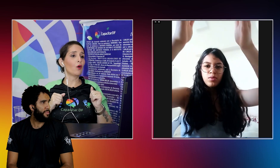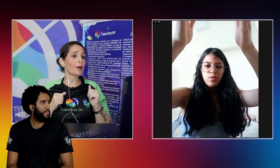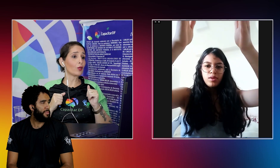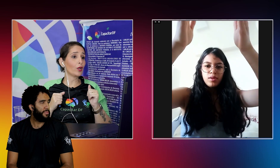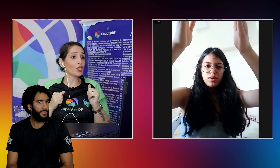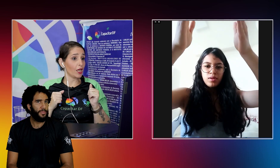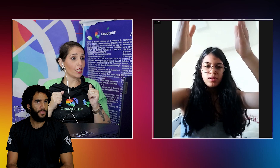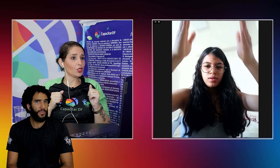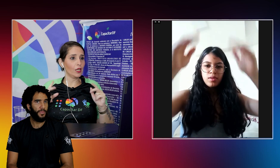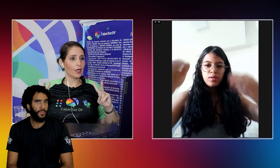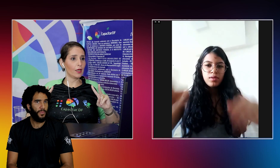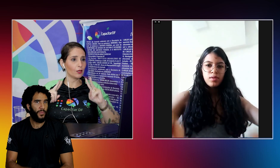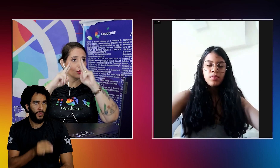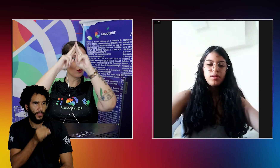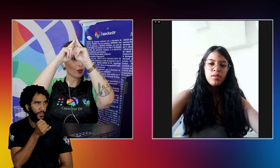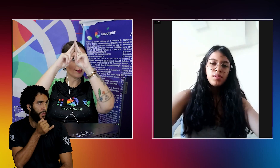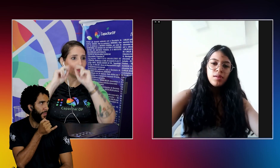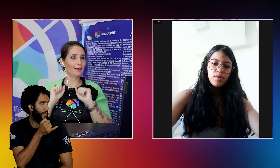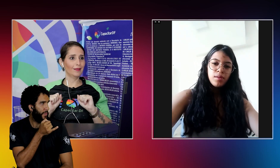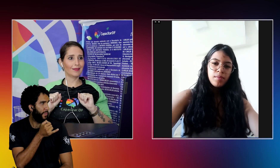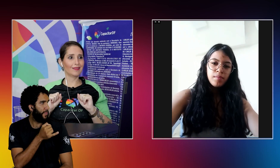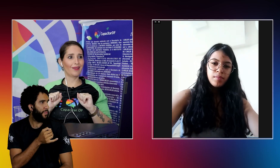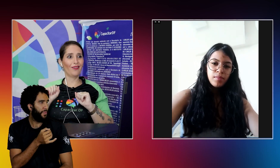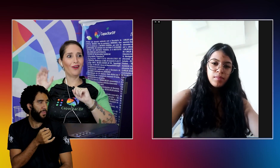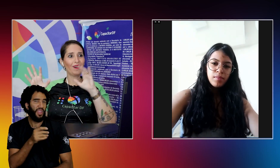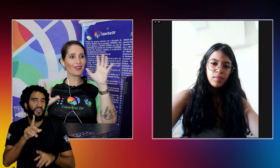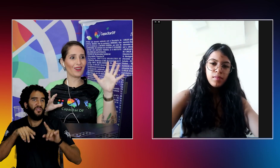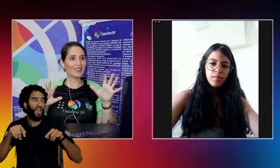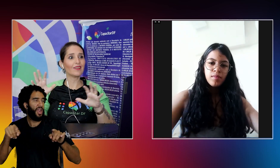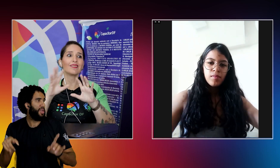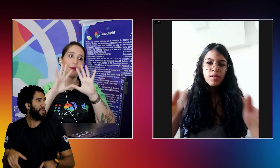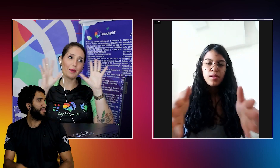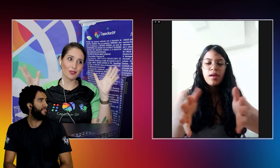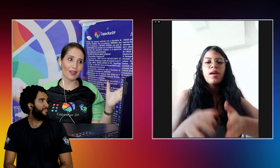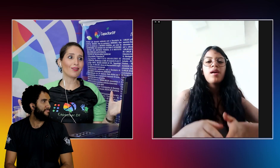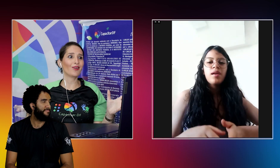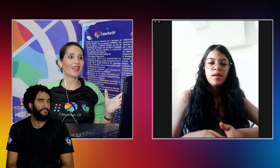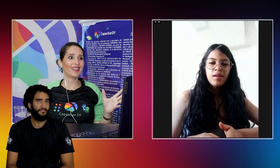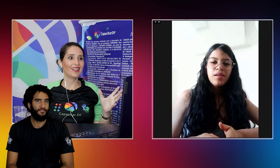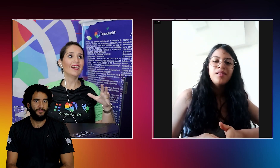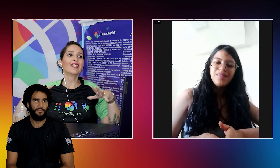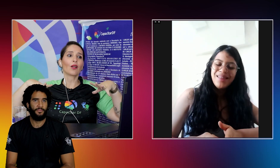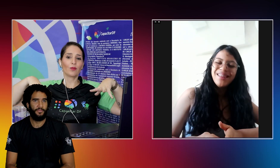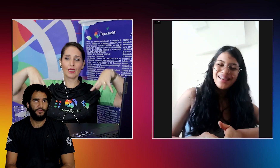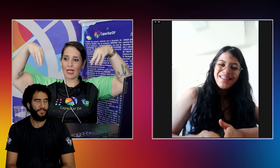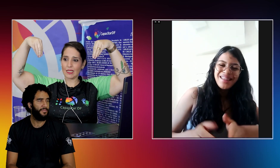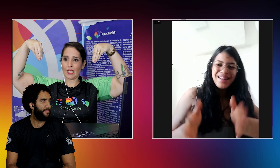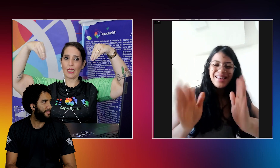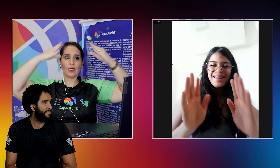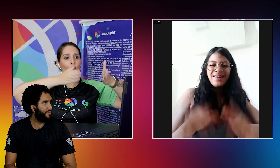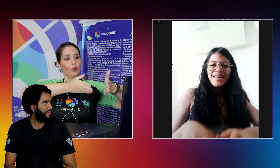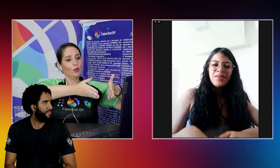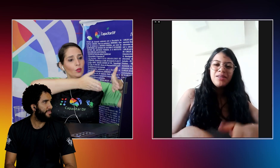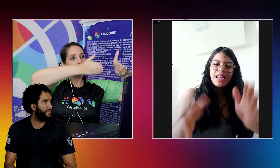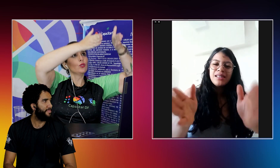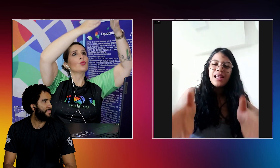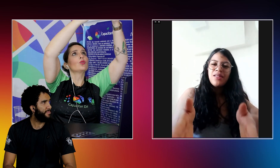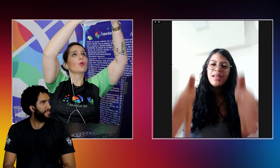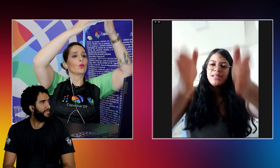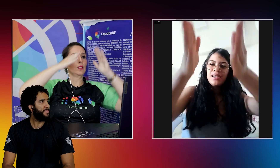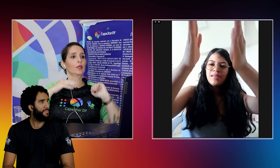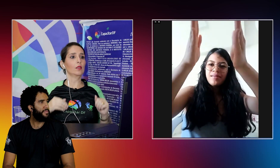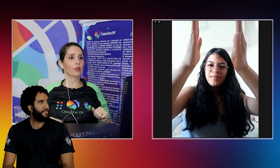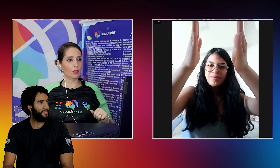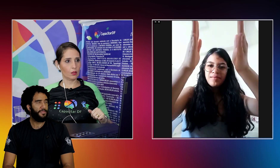Porque se for uma torre de energia, é torre. Ou uma torre, depende da torre. Então, castelo, Então, de castelo é